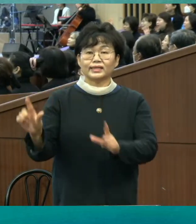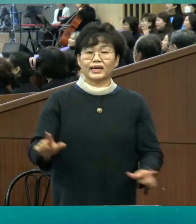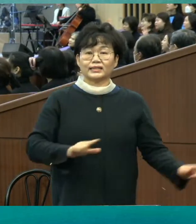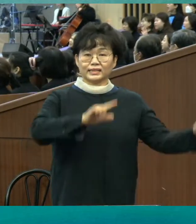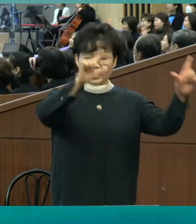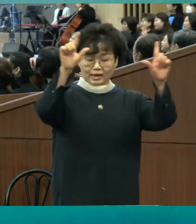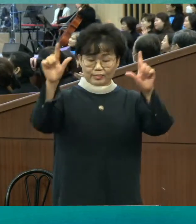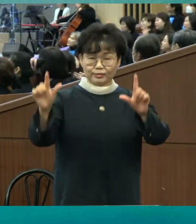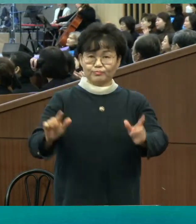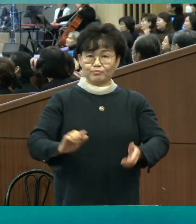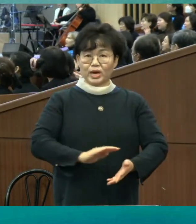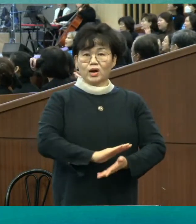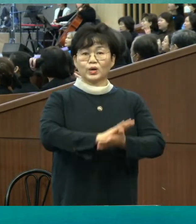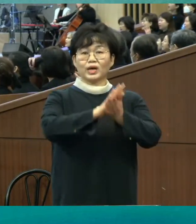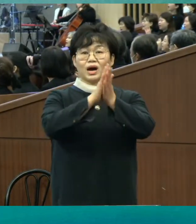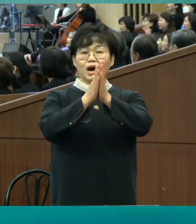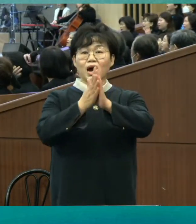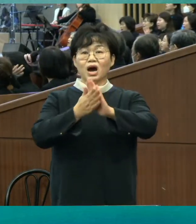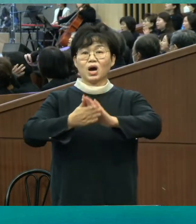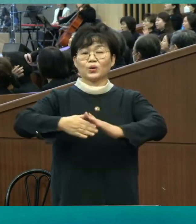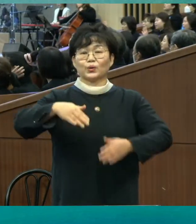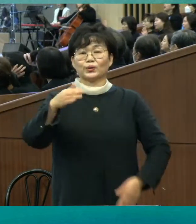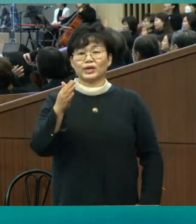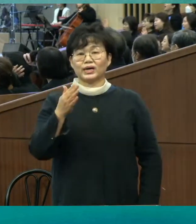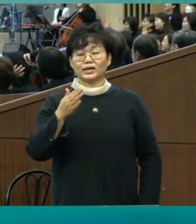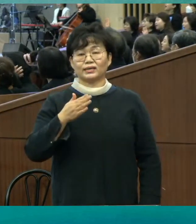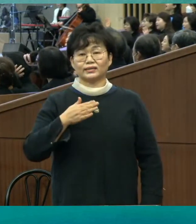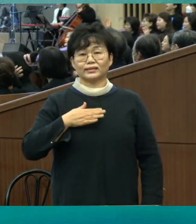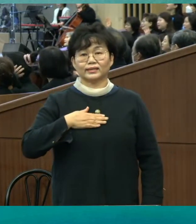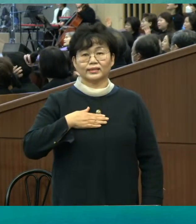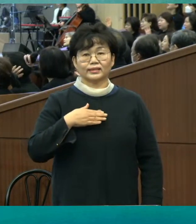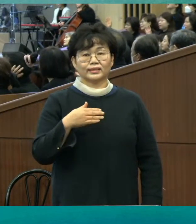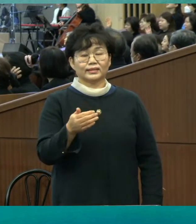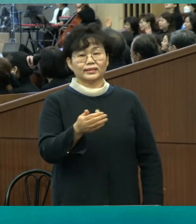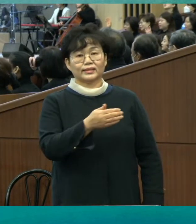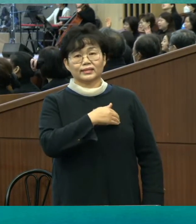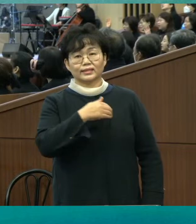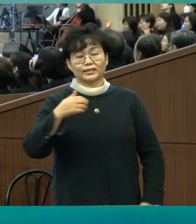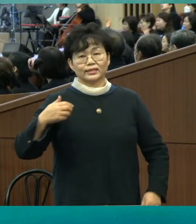나의 삶은 변한구나